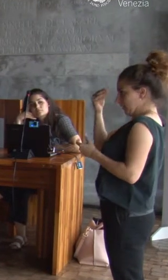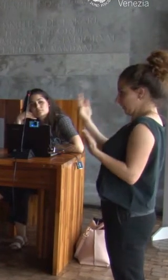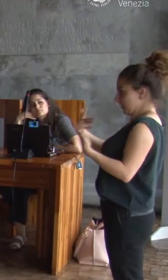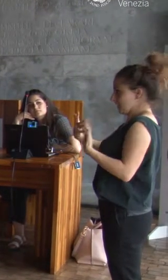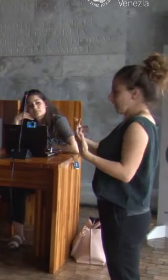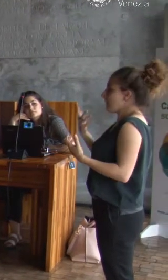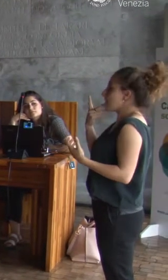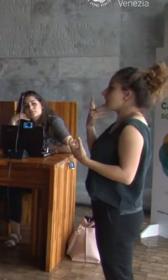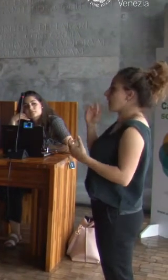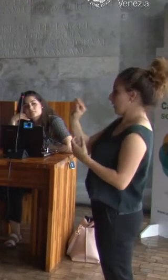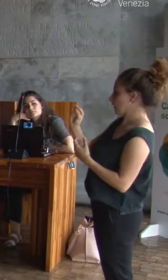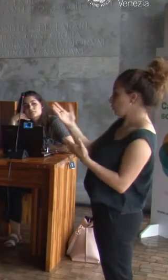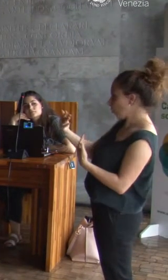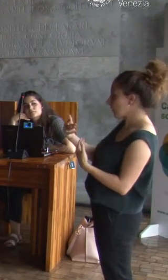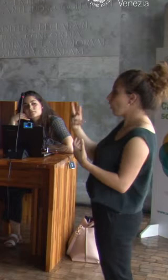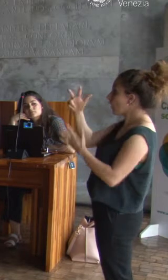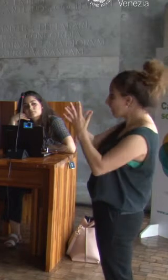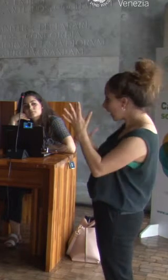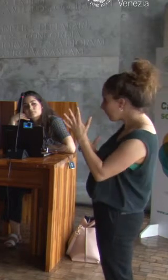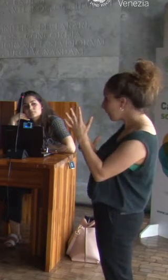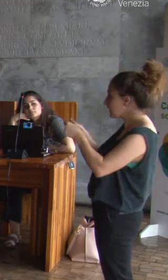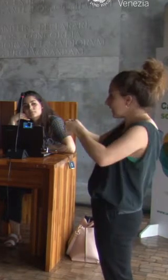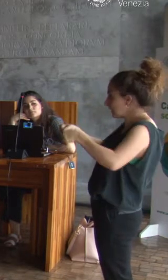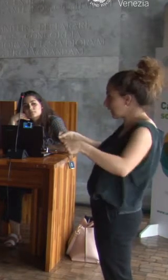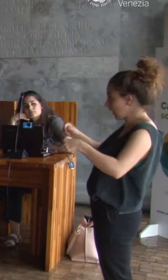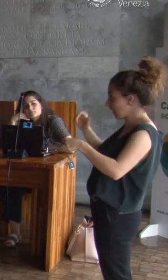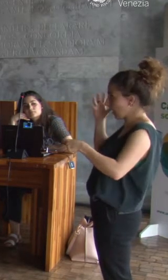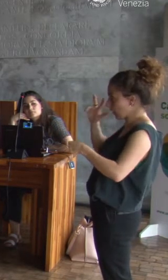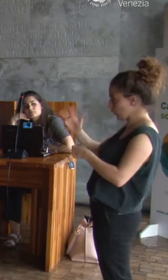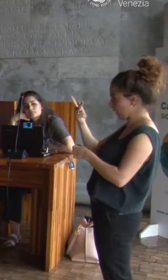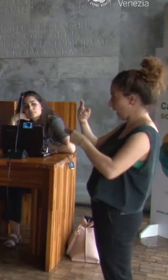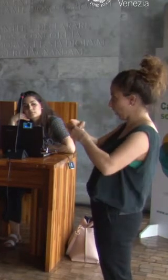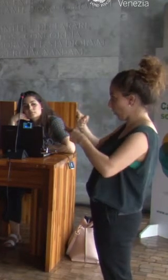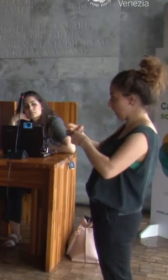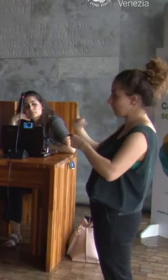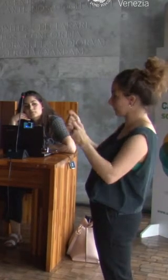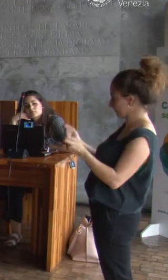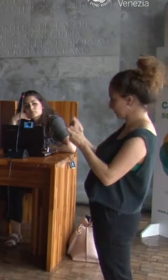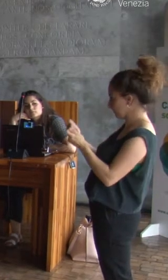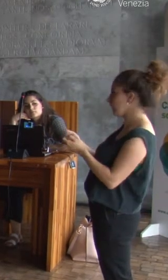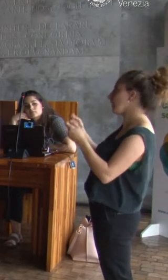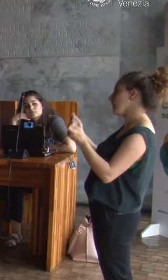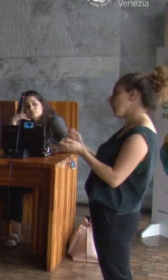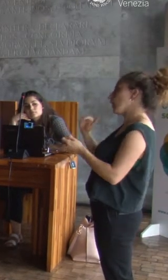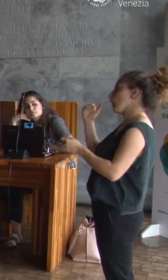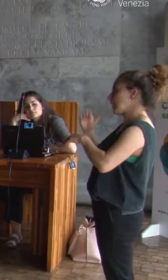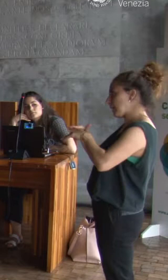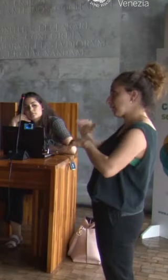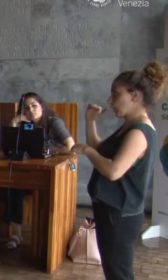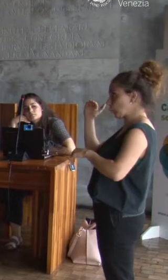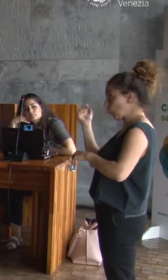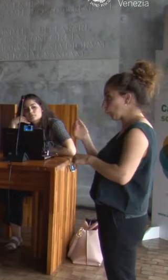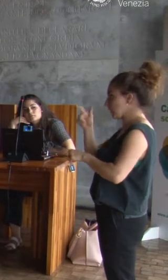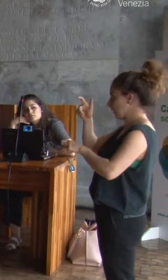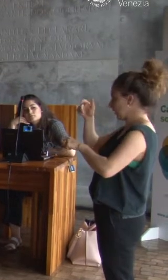poter andare per 3 mesi alla sede di Radio 3 a Roma per fare uno stage, che è quell'esperienza che ogni studente terrestre